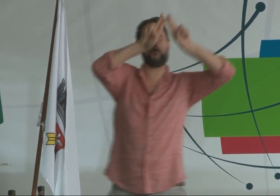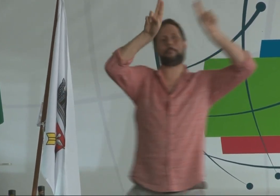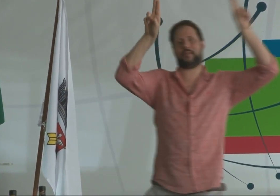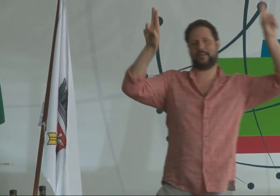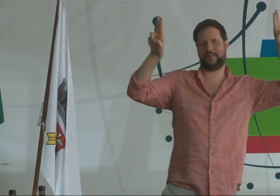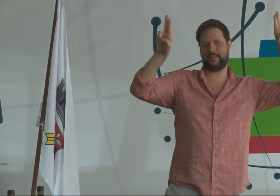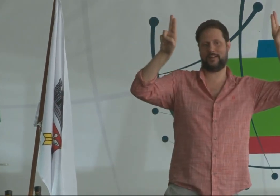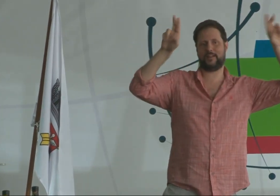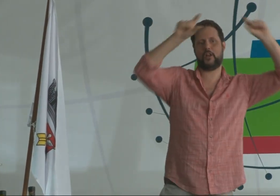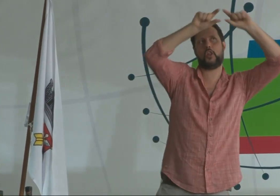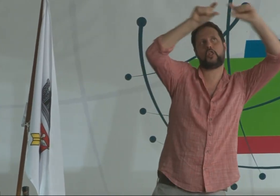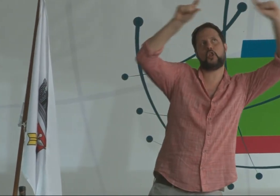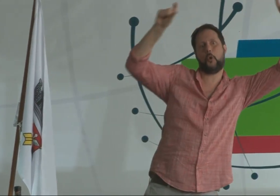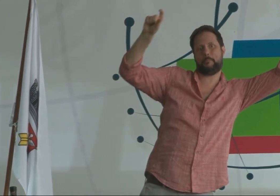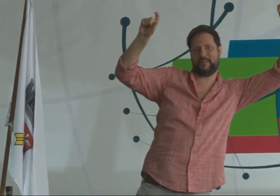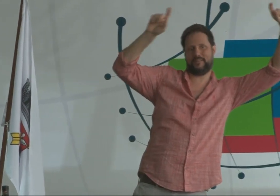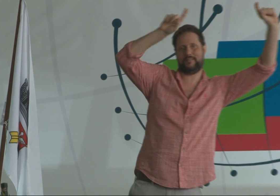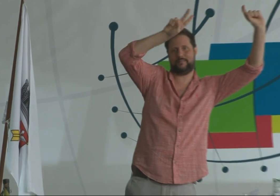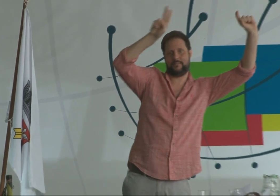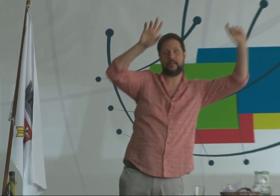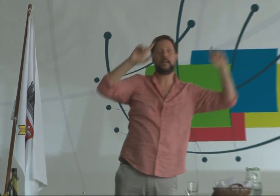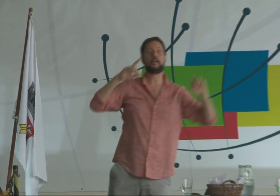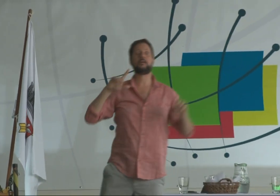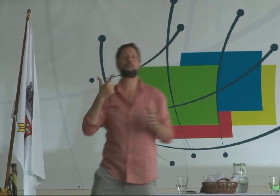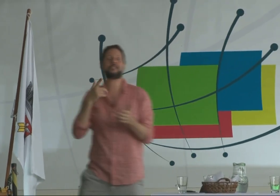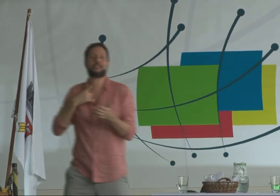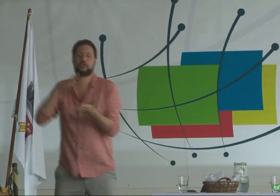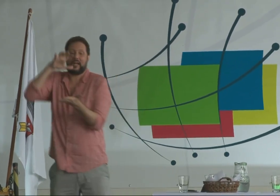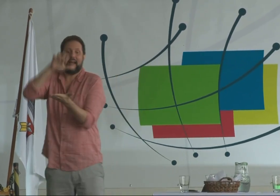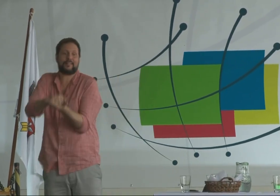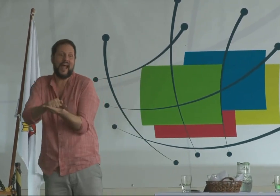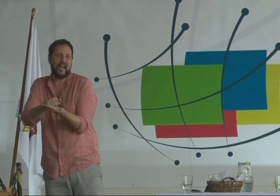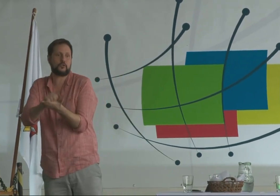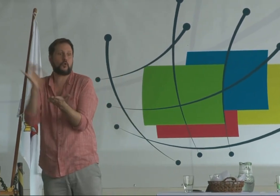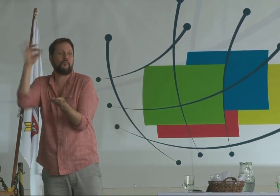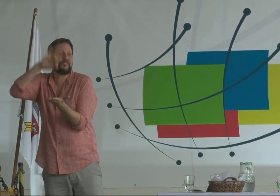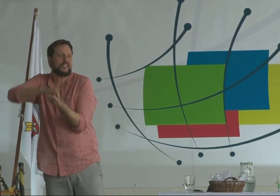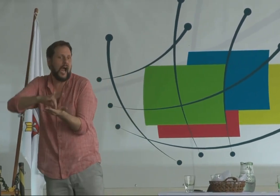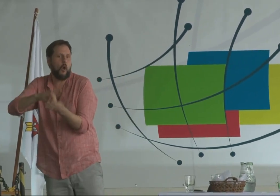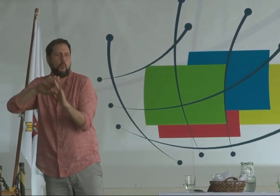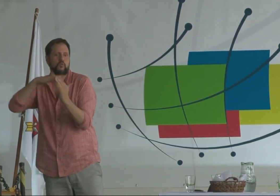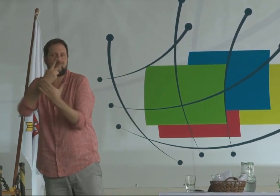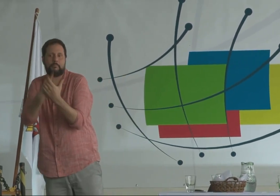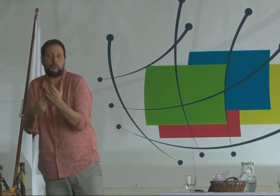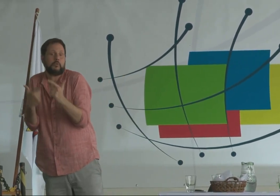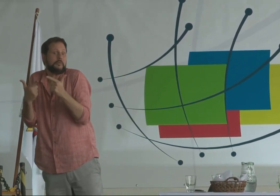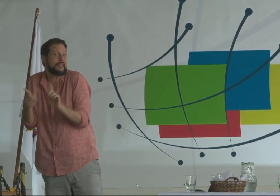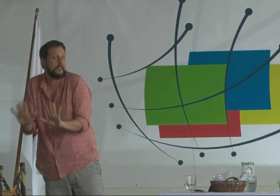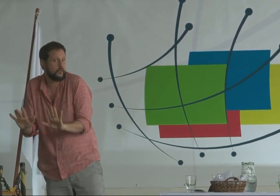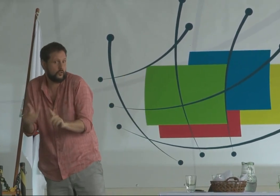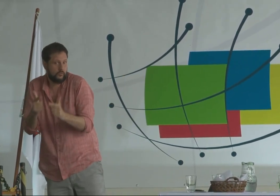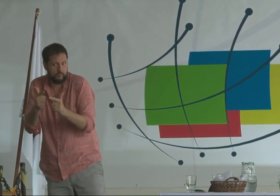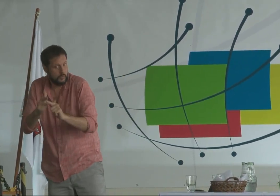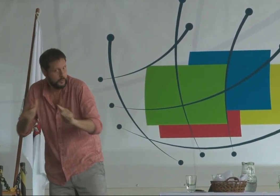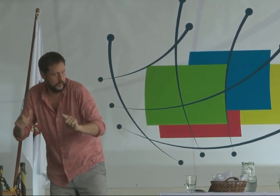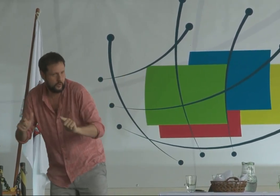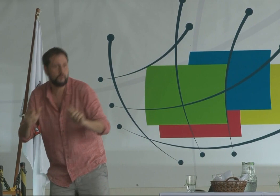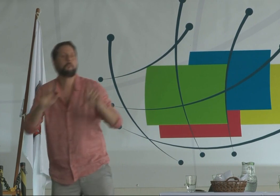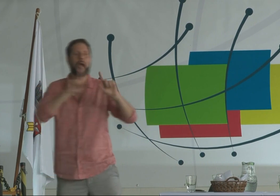Existe o nome? Nome. Escola bilíngue. Mas não existe um cadastro oficial de escola bilíngue. Não existe.